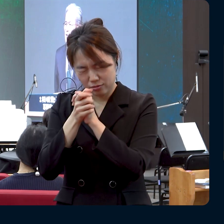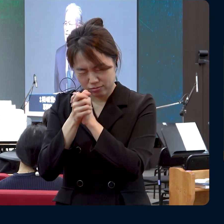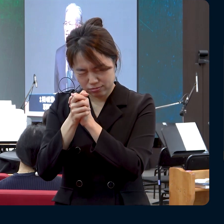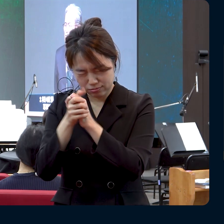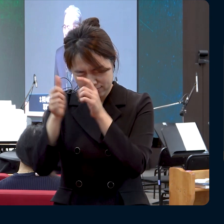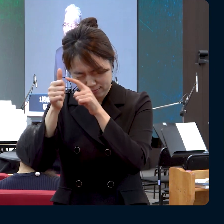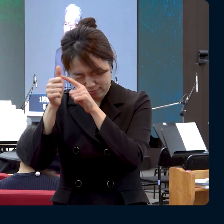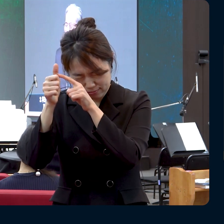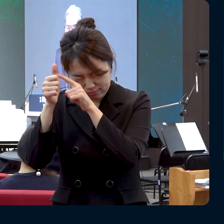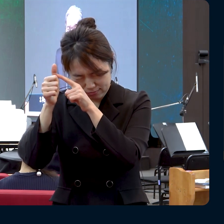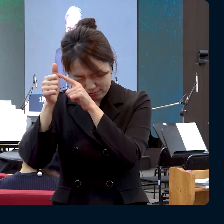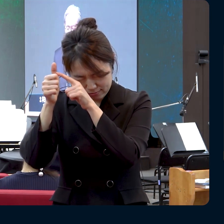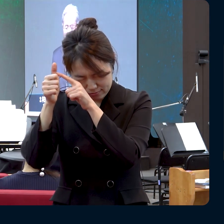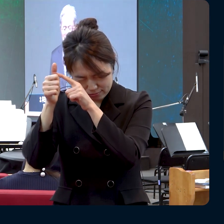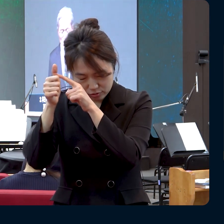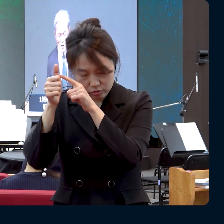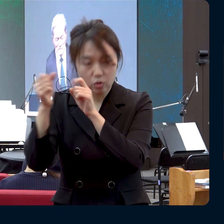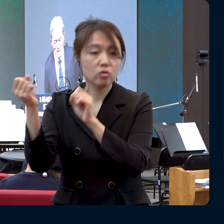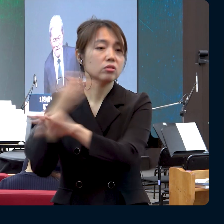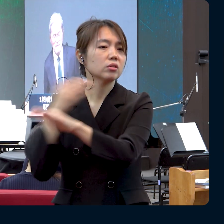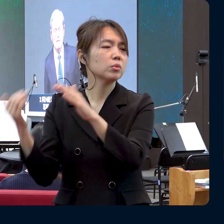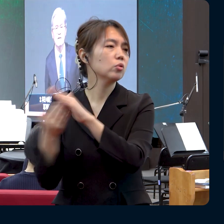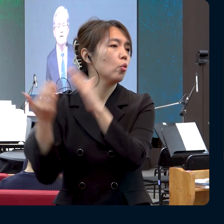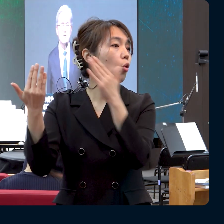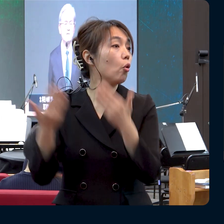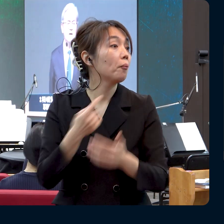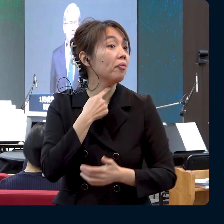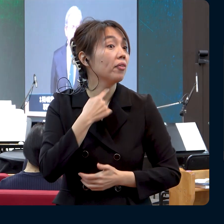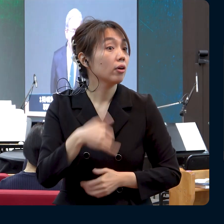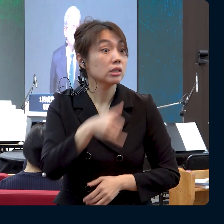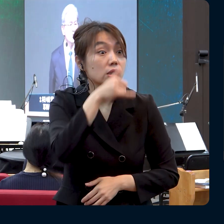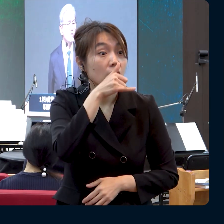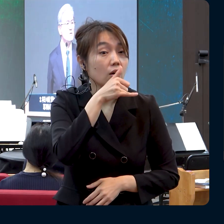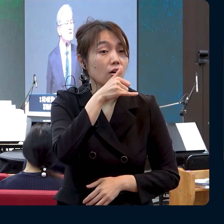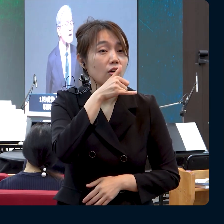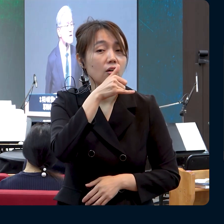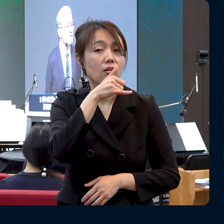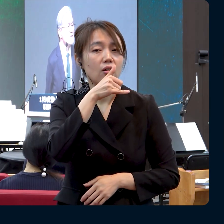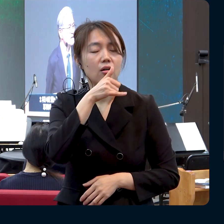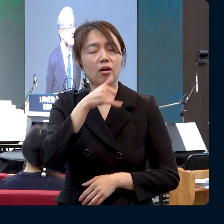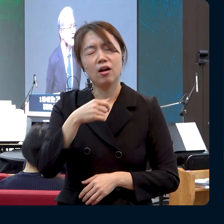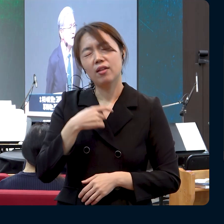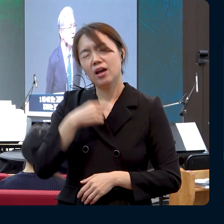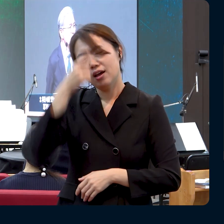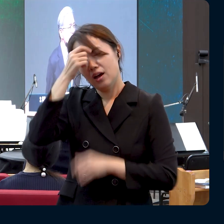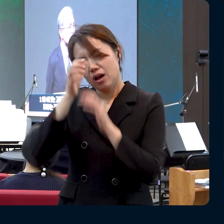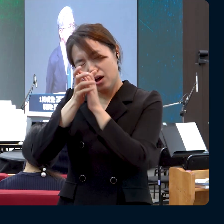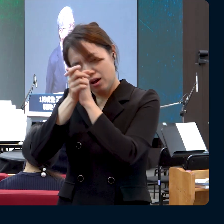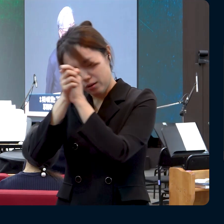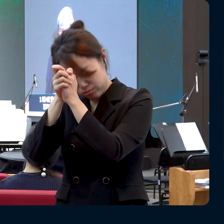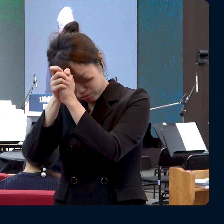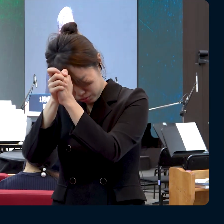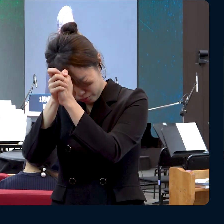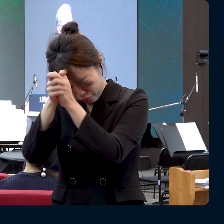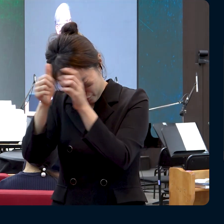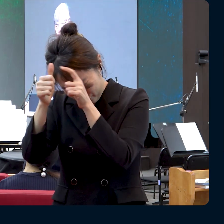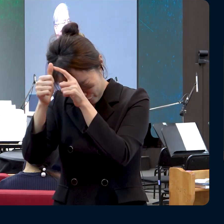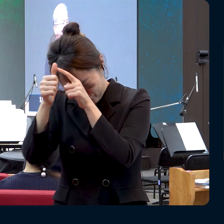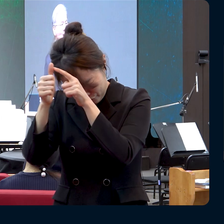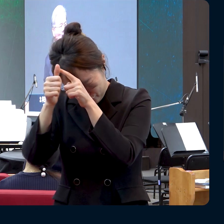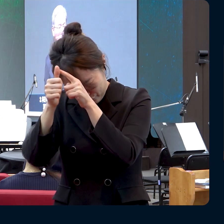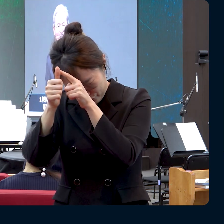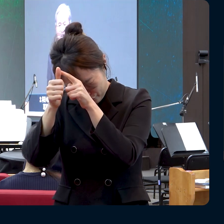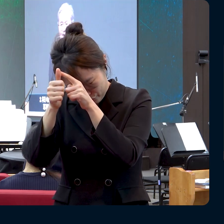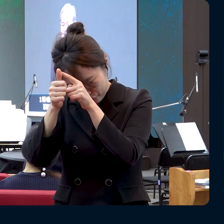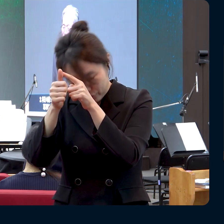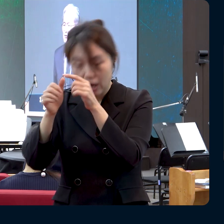정말 나는 기도하지 않을 수가 없어 기도하는데, 그런데 뭐 아무리 기도해도 응답이 안 되니까 그때 떠오르는